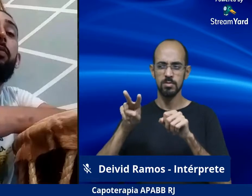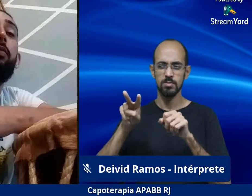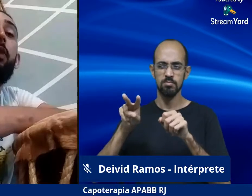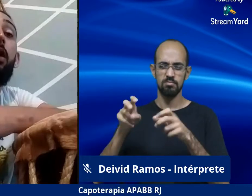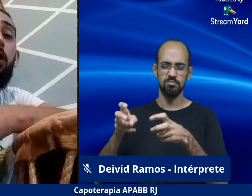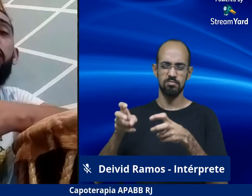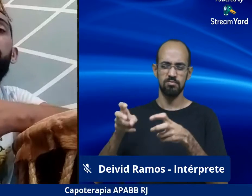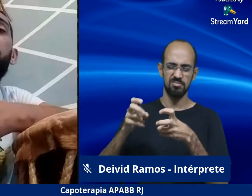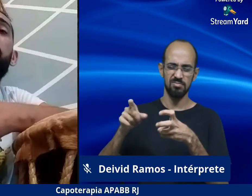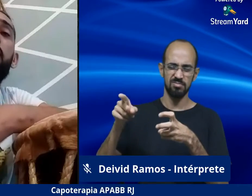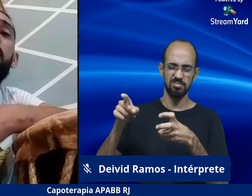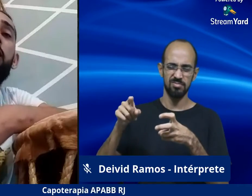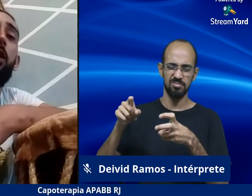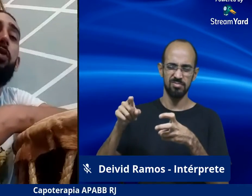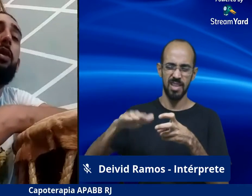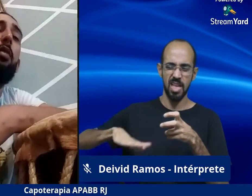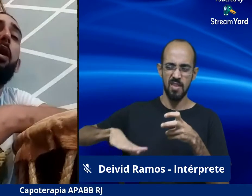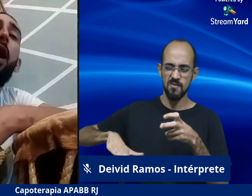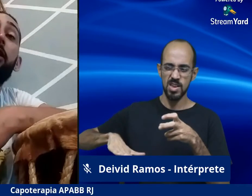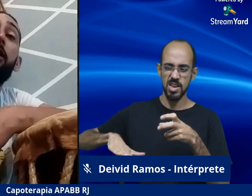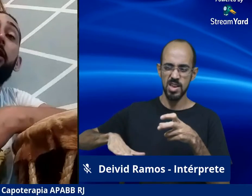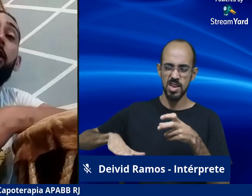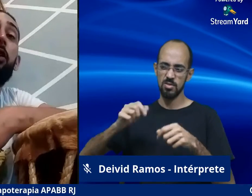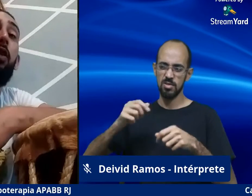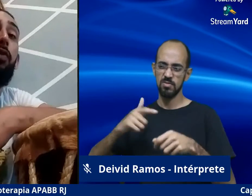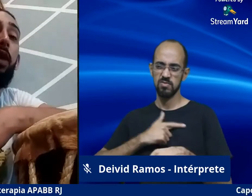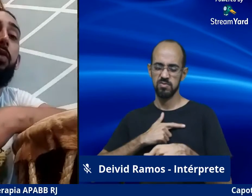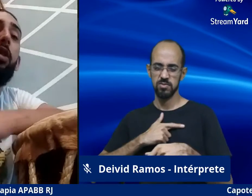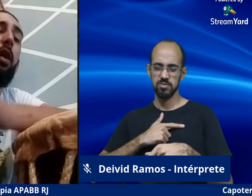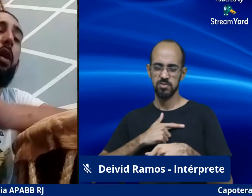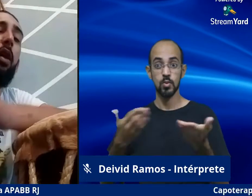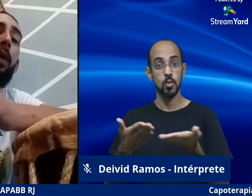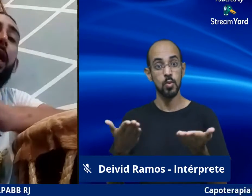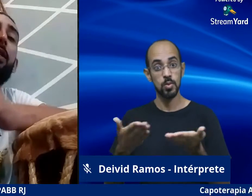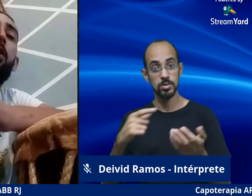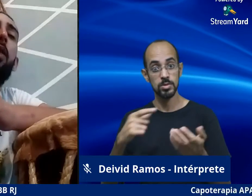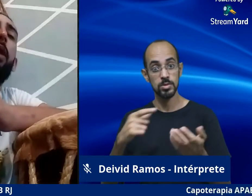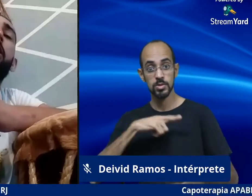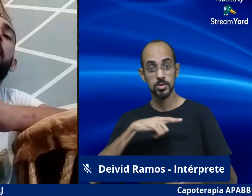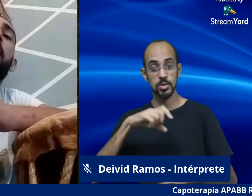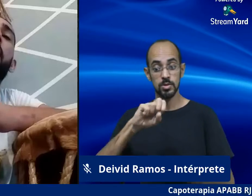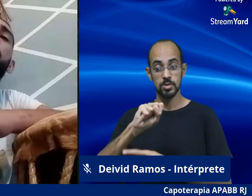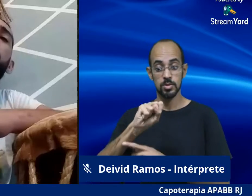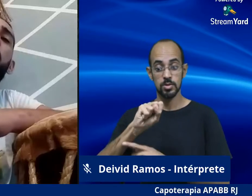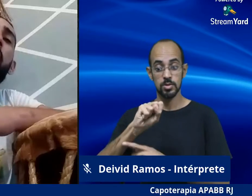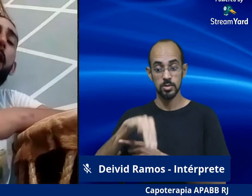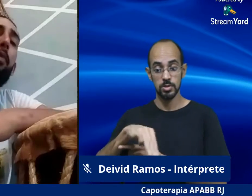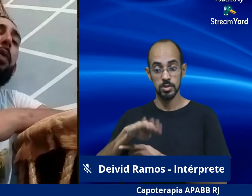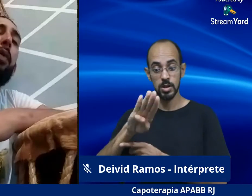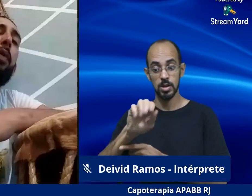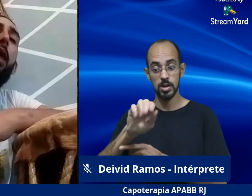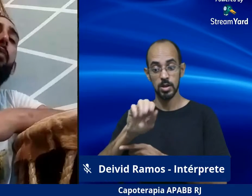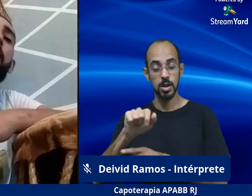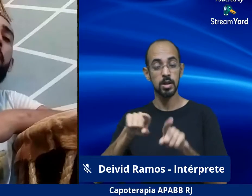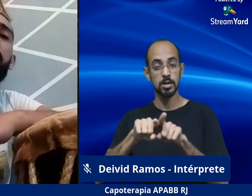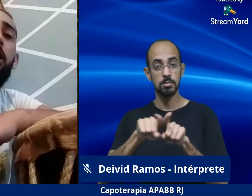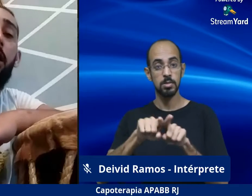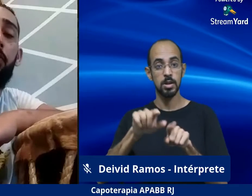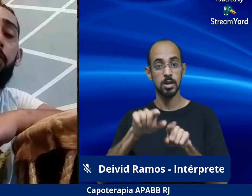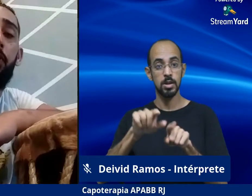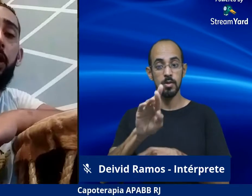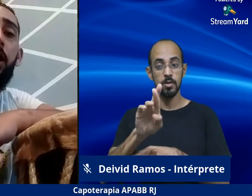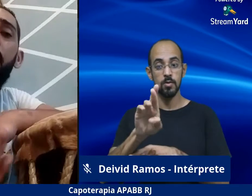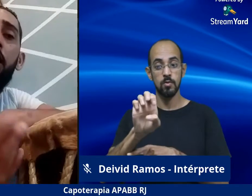inferior. E hoje em dia a gente tem o samba, a gente tem o frevo, que também nasceu a partir da capoeira, a própria capoeira, o mestre